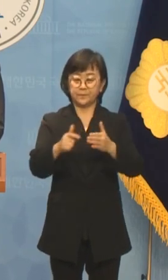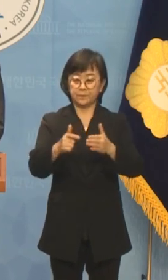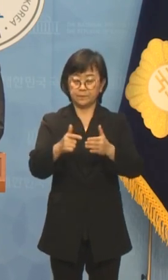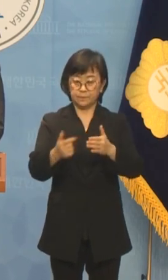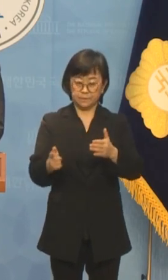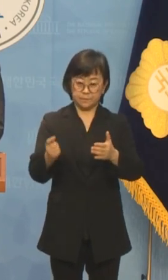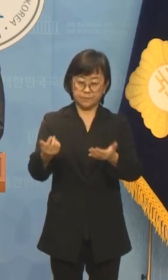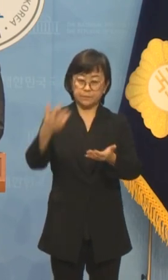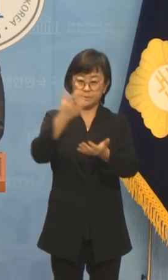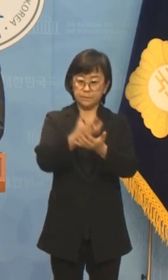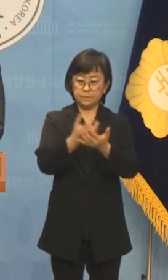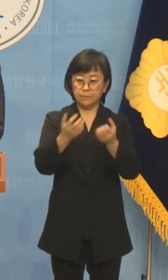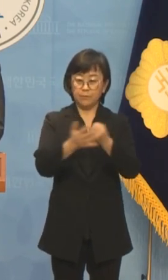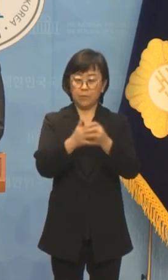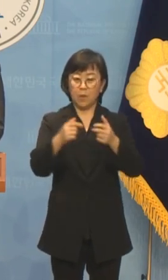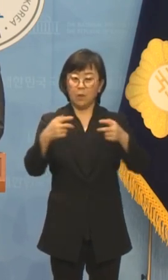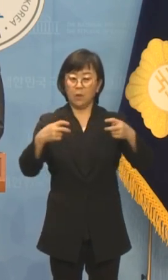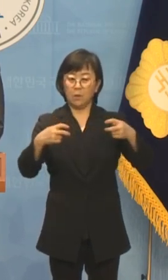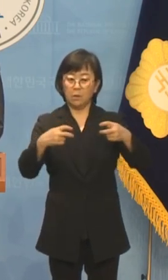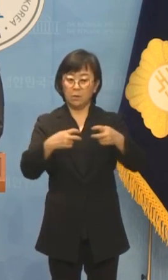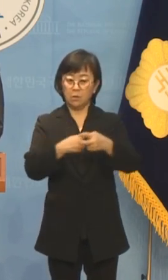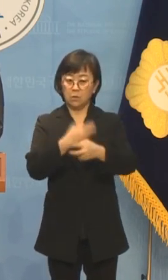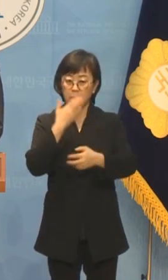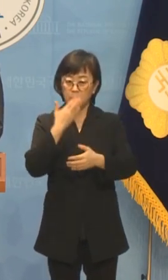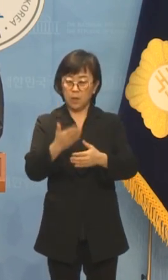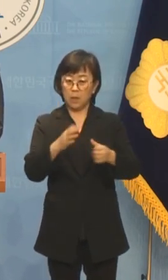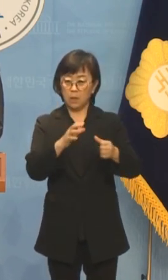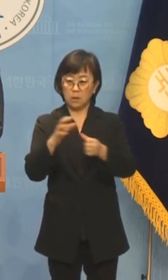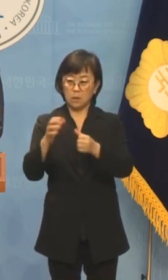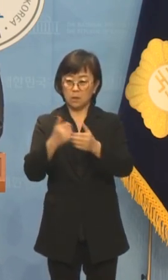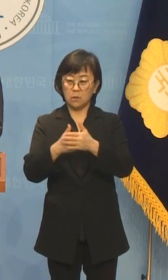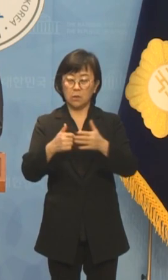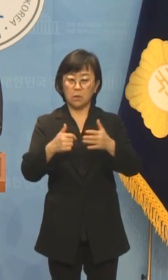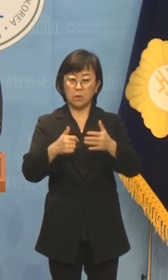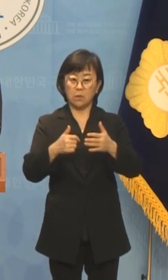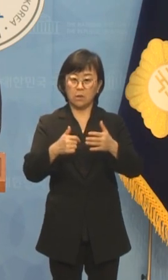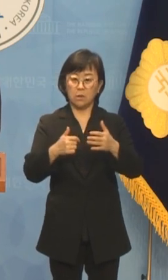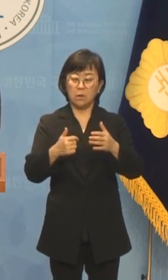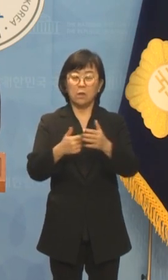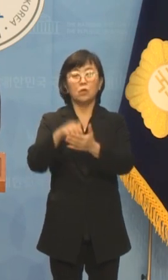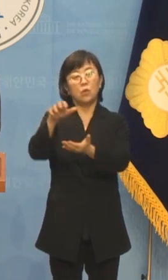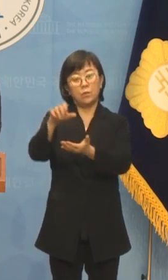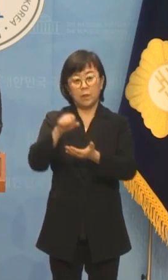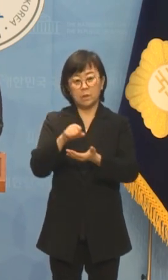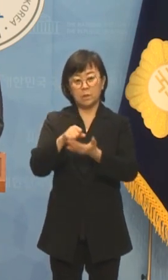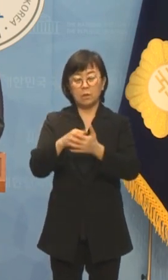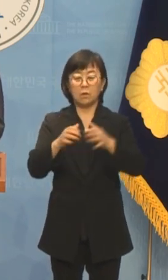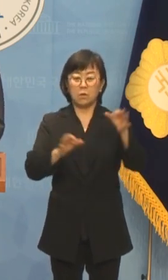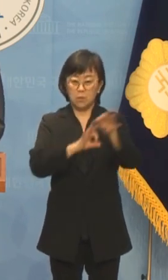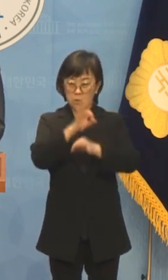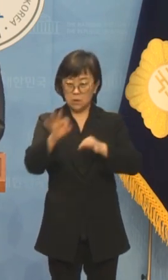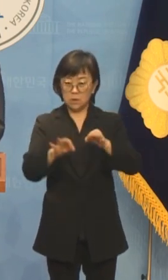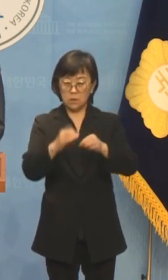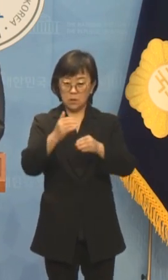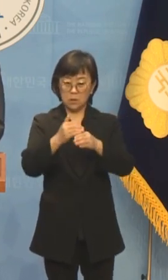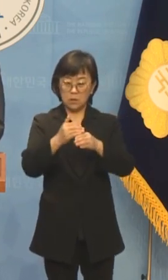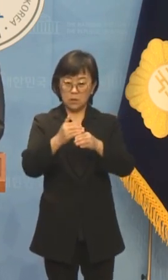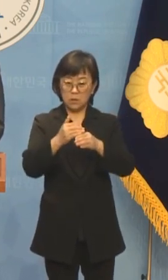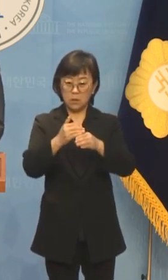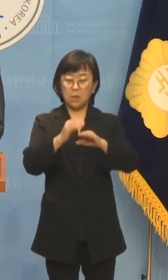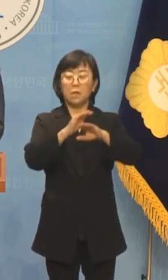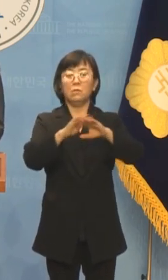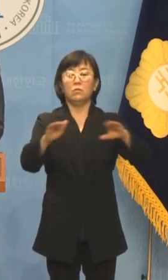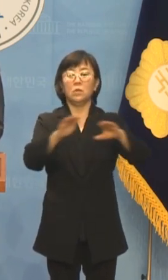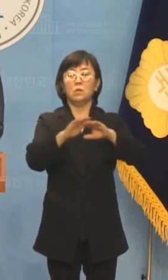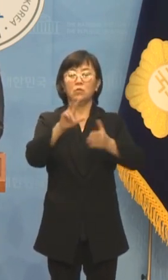가능한 모든 교통수단을 통해 이동할 수 있도록 교통수단을 도입하여 경제적 장벽을 해결해야